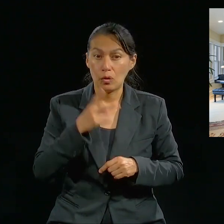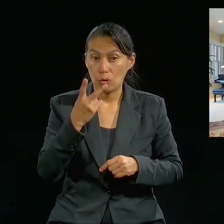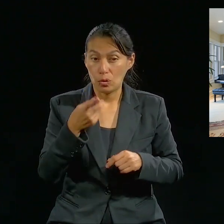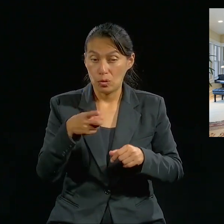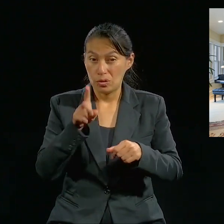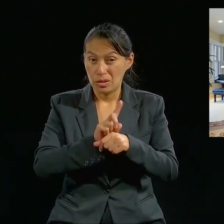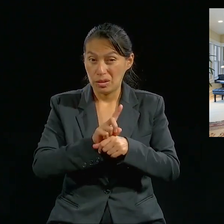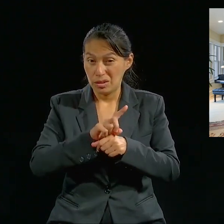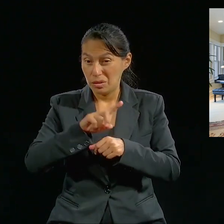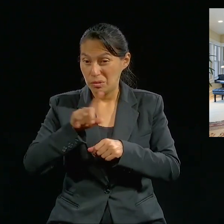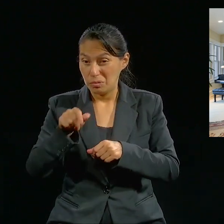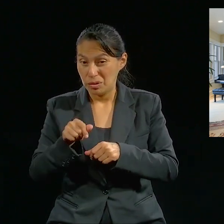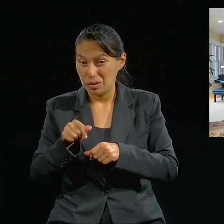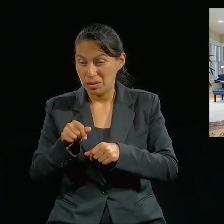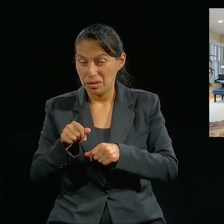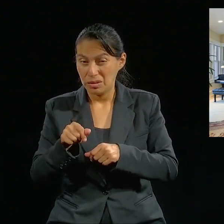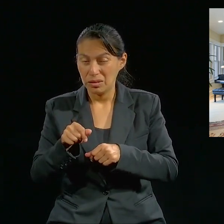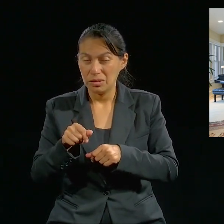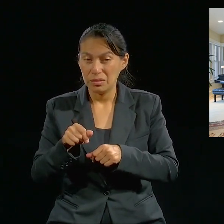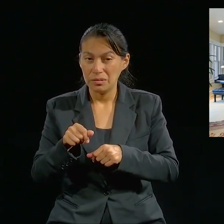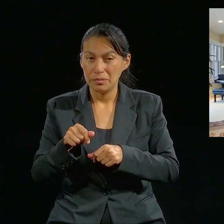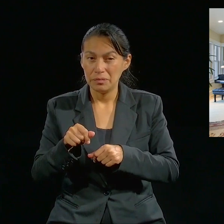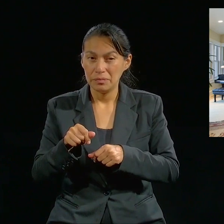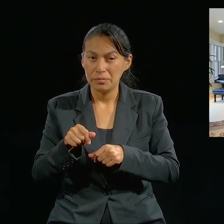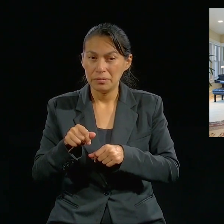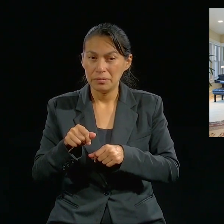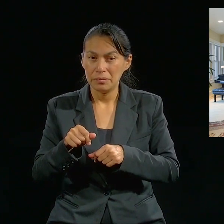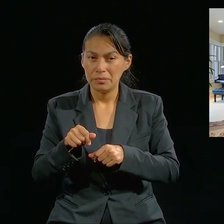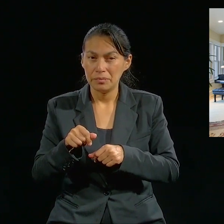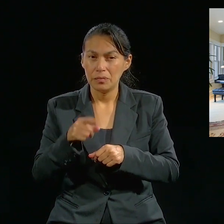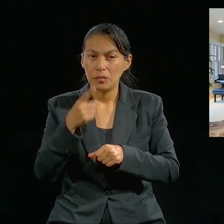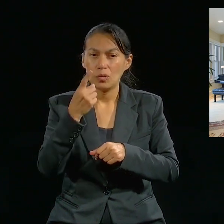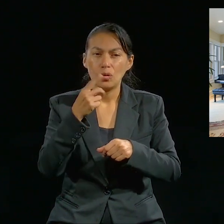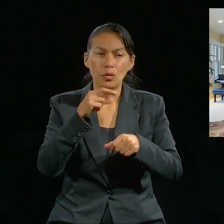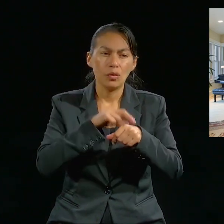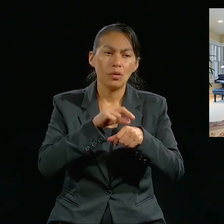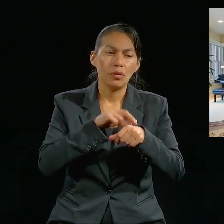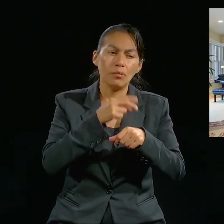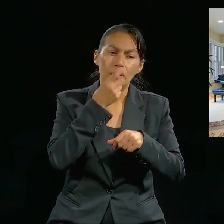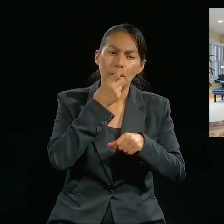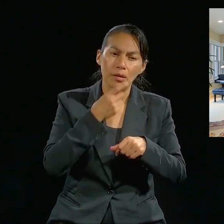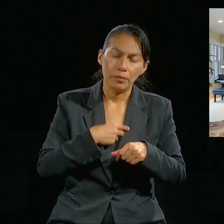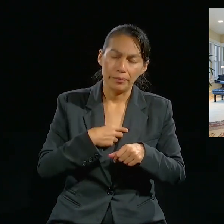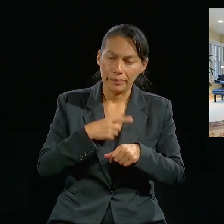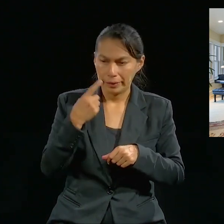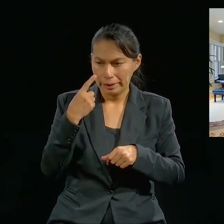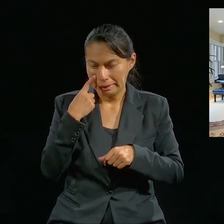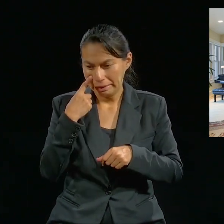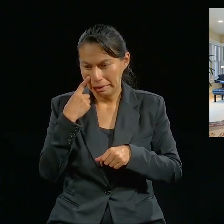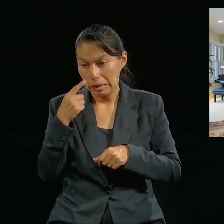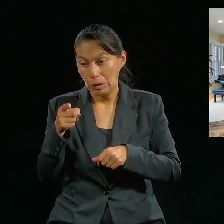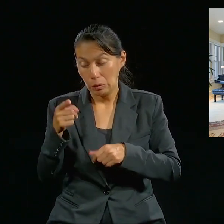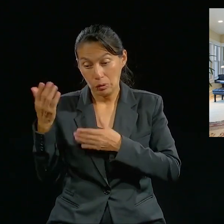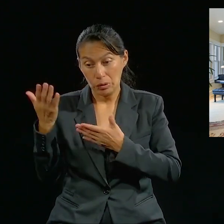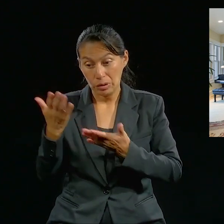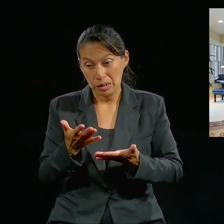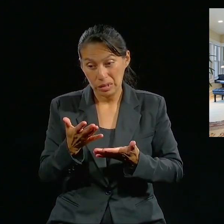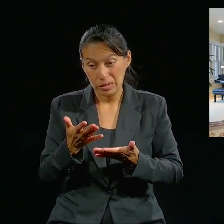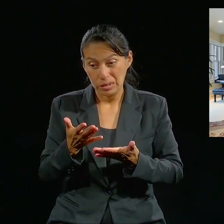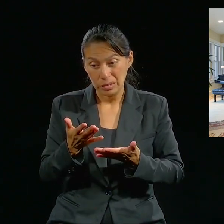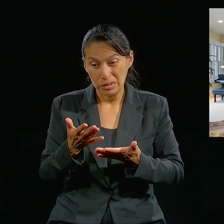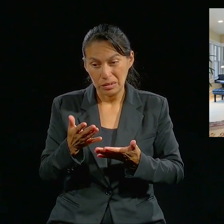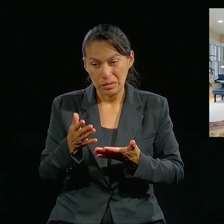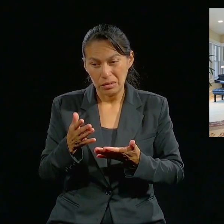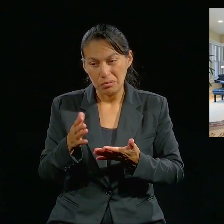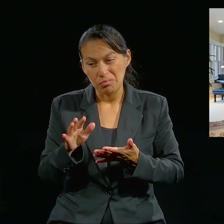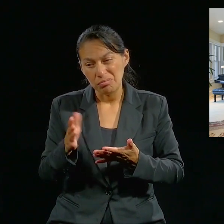cambió dos días después cuando un doctor se acercó y me dijo mira cuando llegaste tu situación era